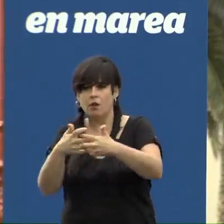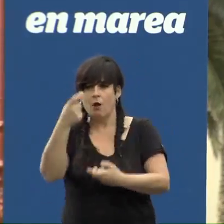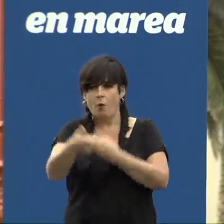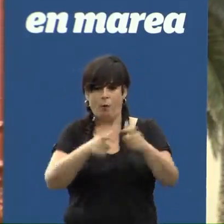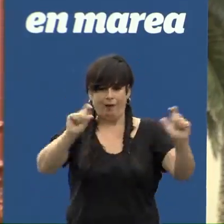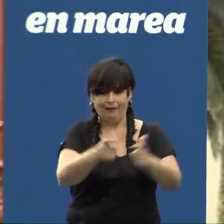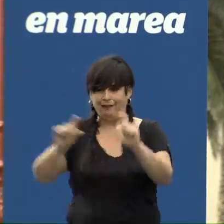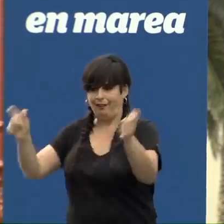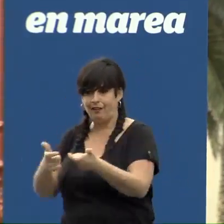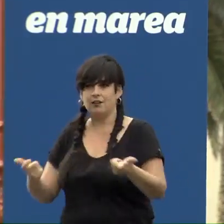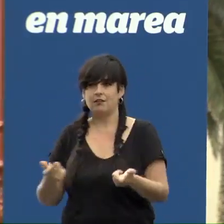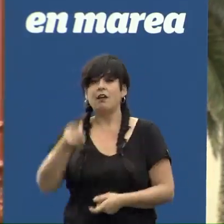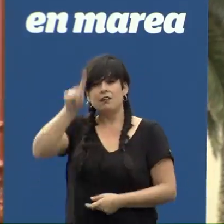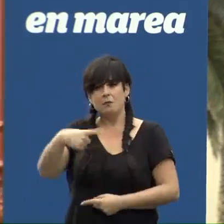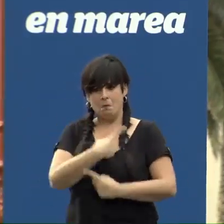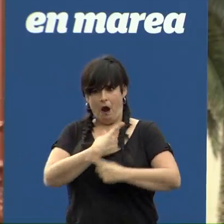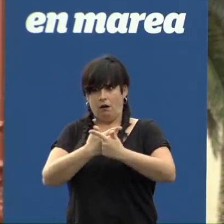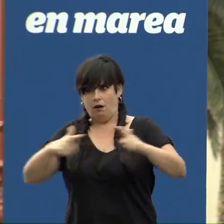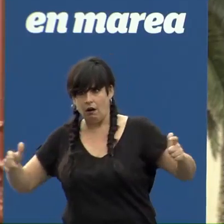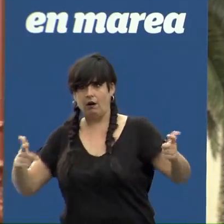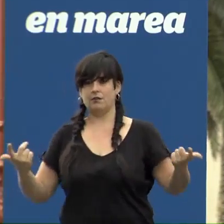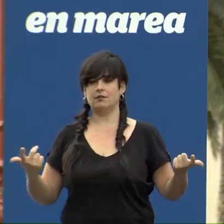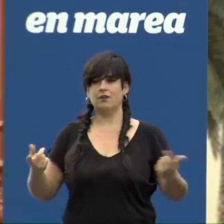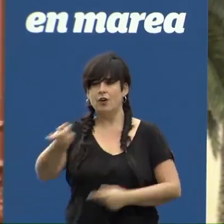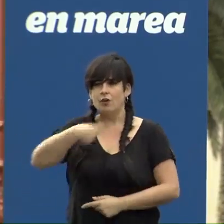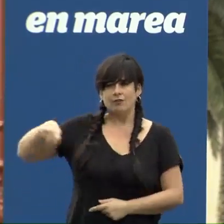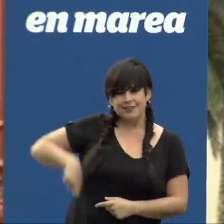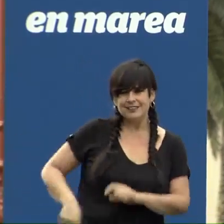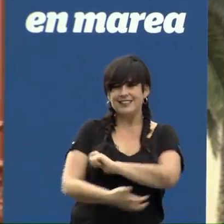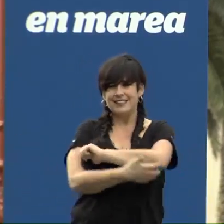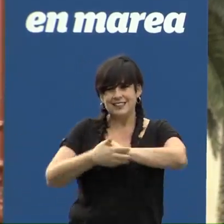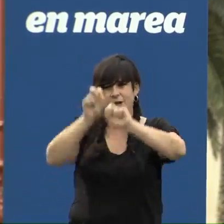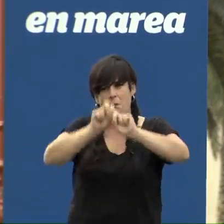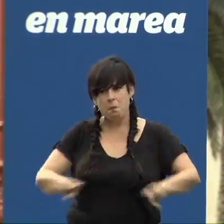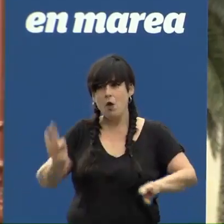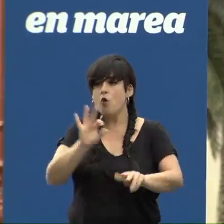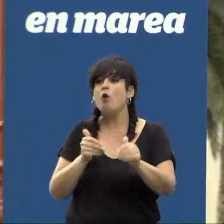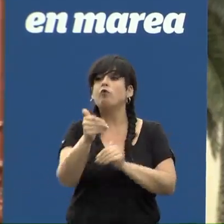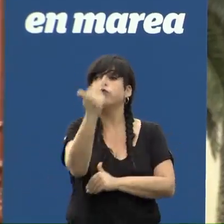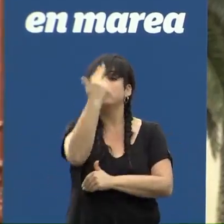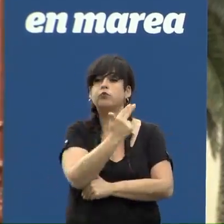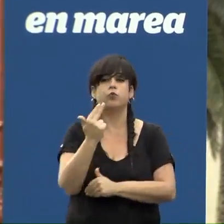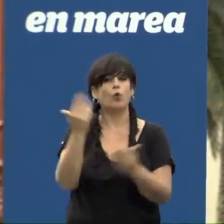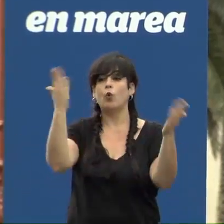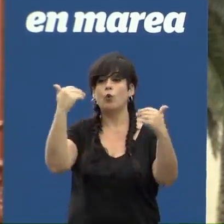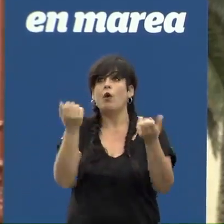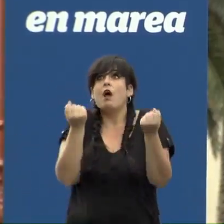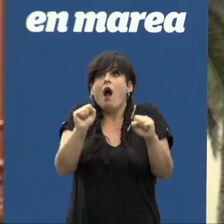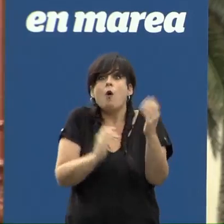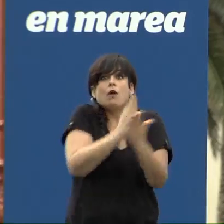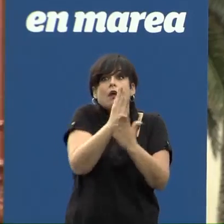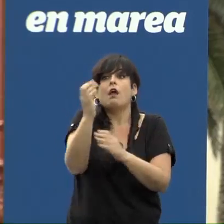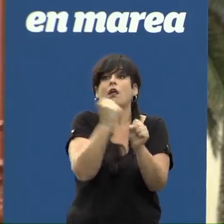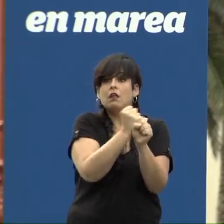o desemprego, que nos queren precarizados, que non queren nin garantizarnos un futuro aínda que teñamos a posibilidade de traballar,